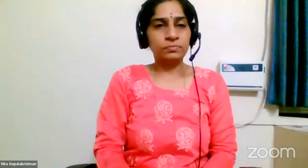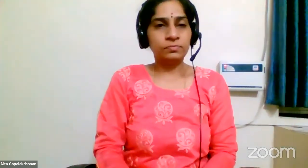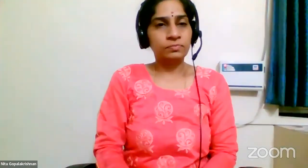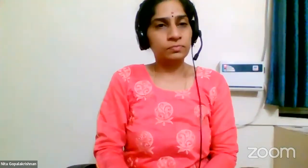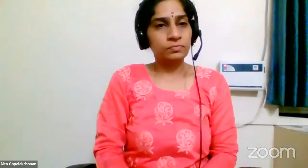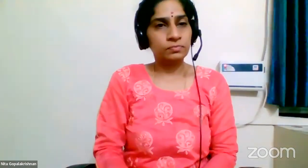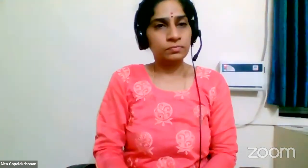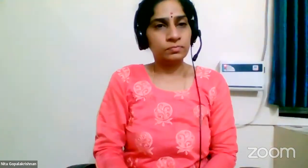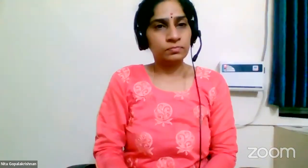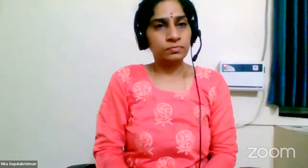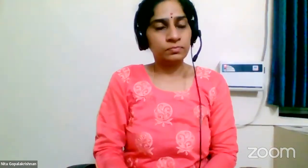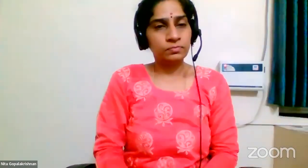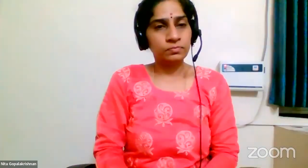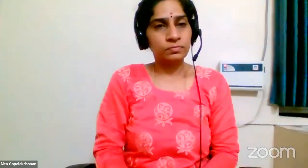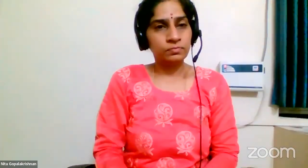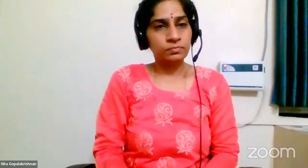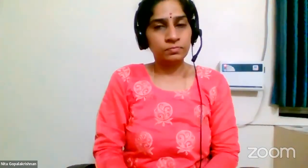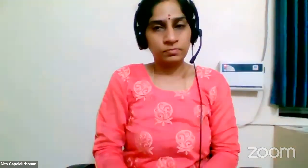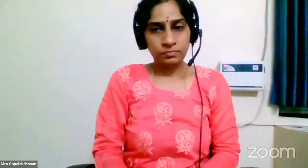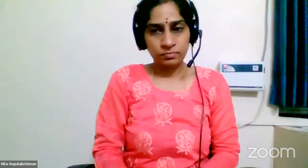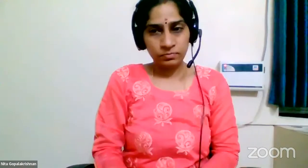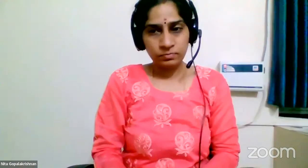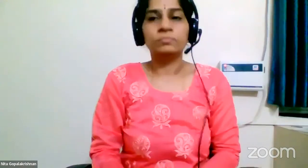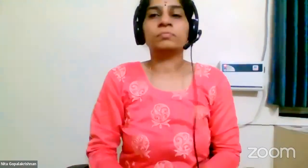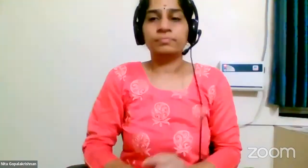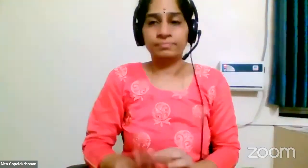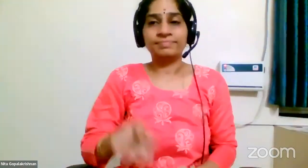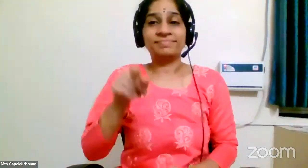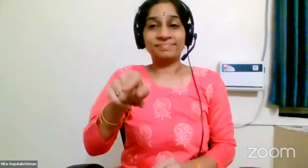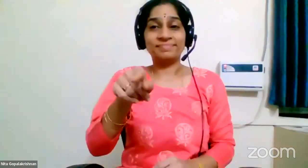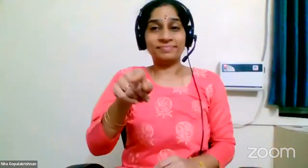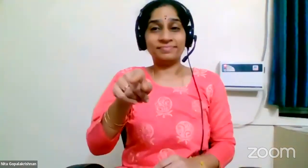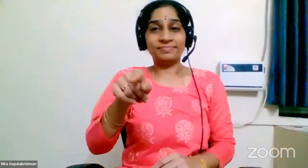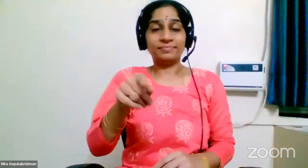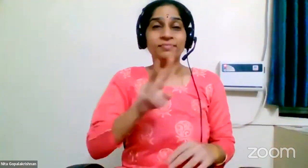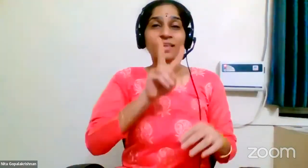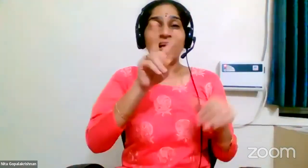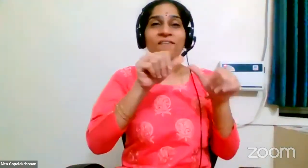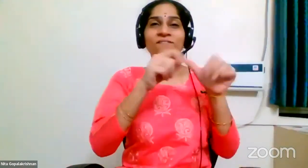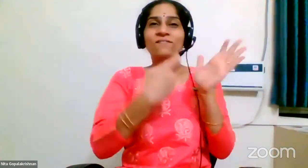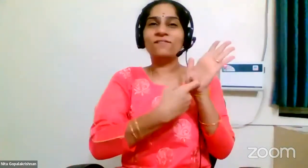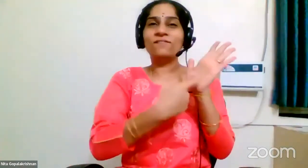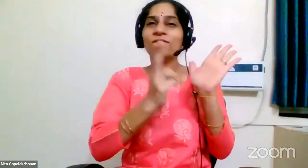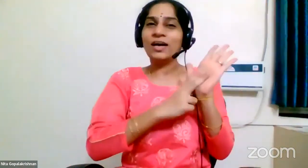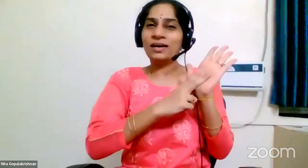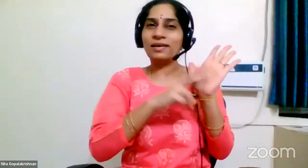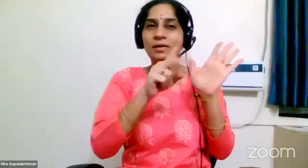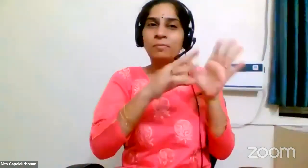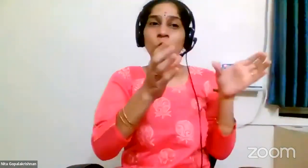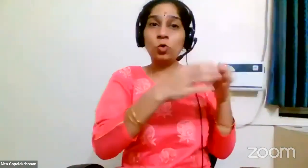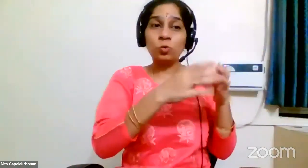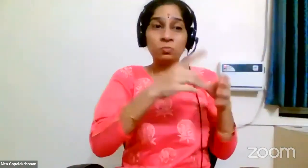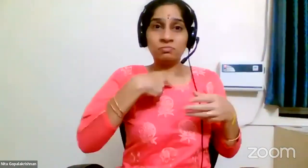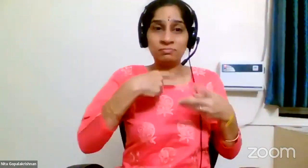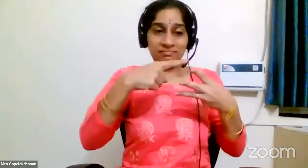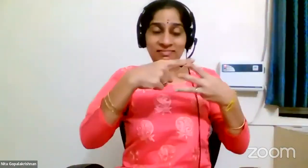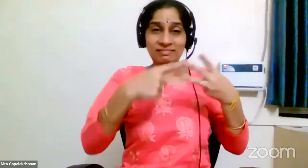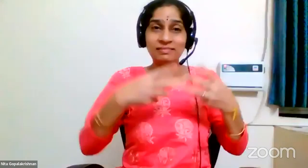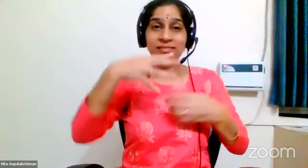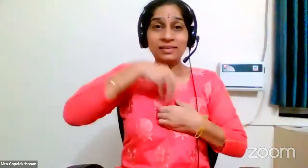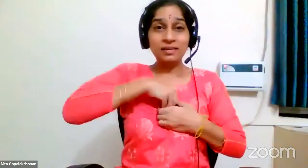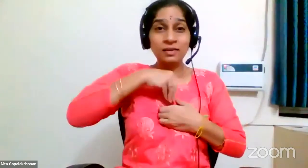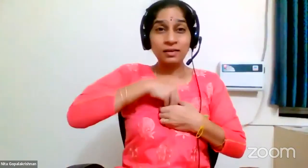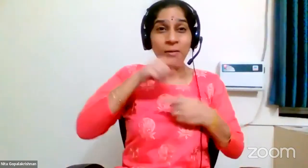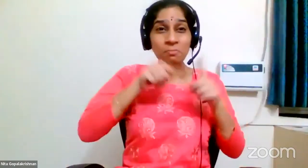प्रकार की इच्छाएं करने की छूट दी गई है। अलग अलग आश्रमों में कुछ प्रिंसिपल्स बताए गए